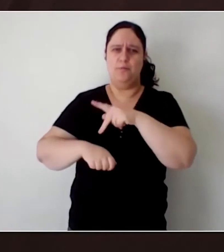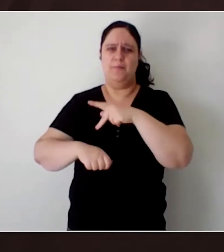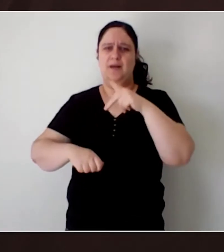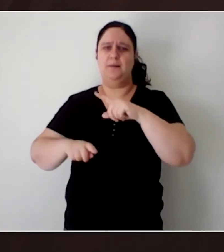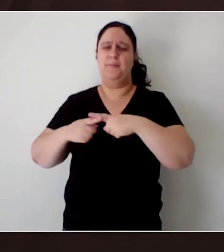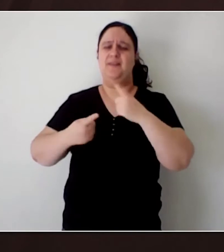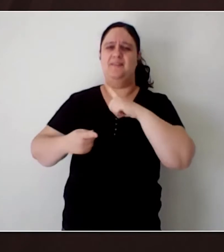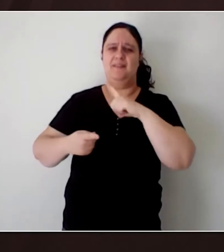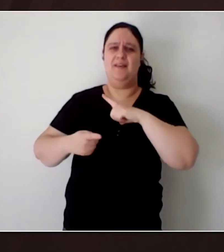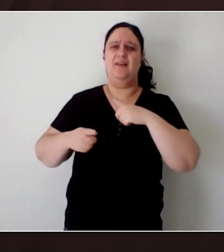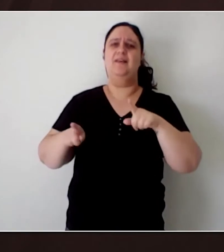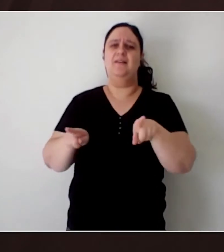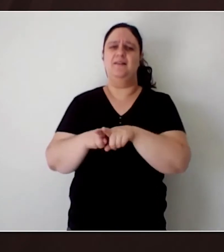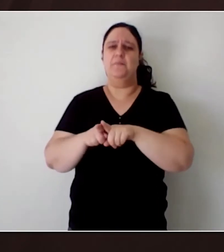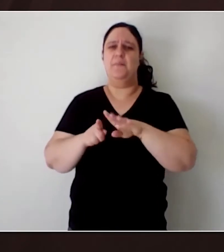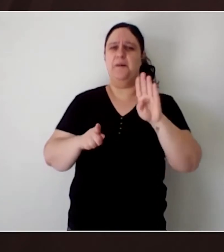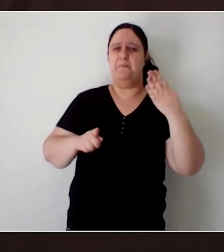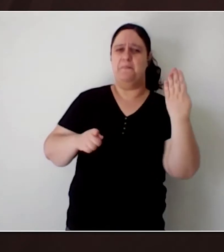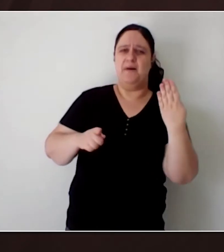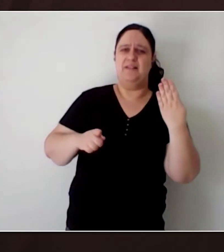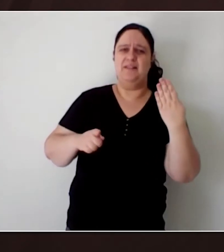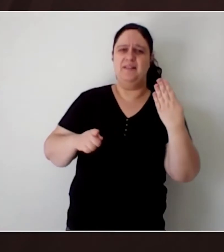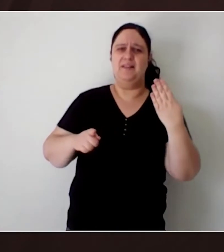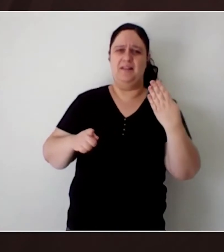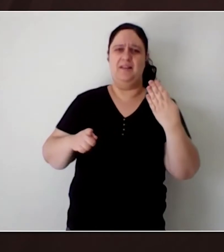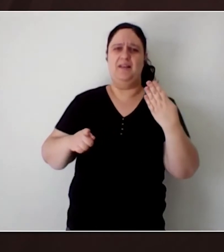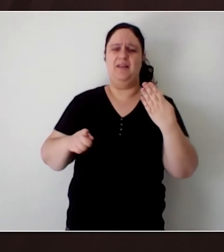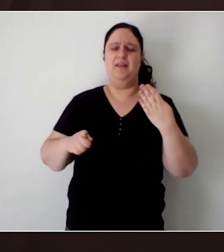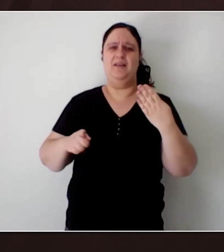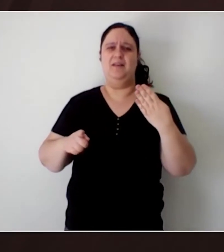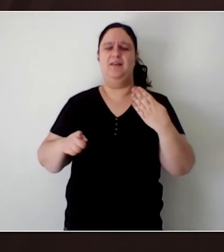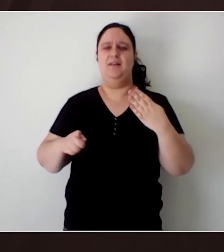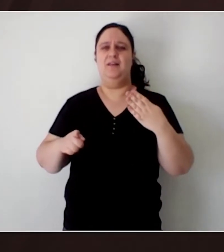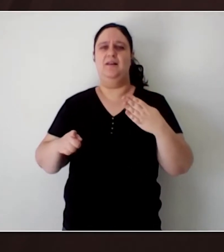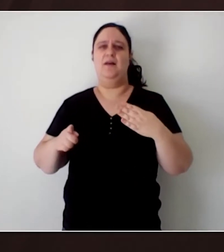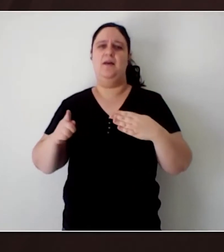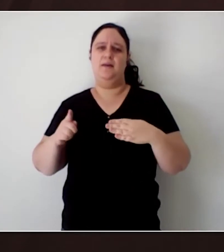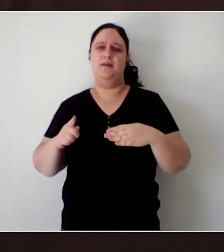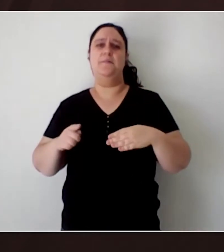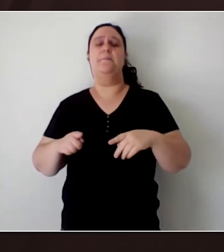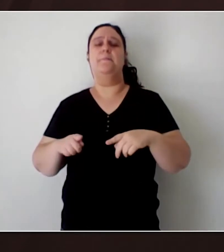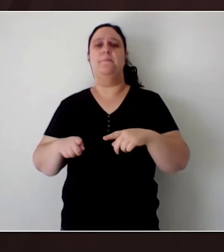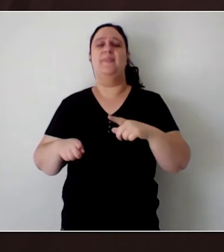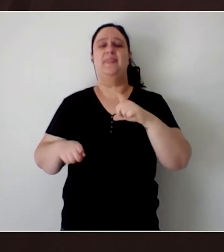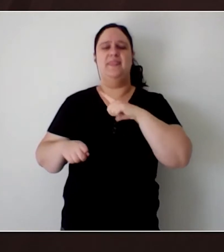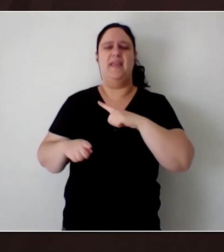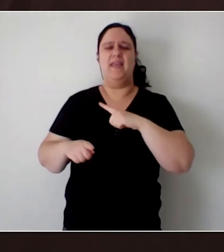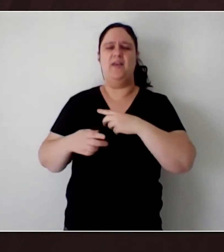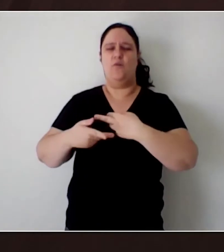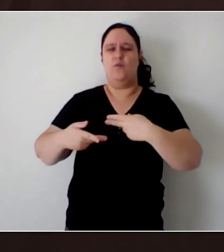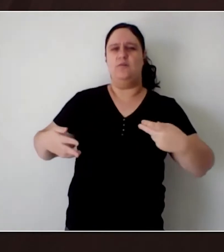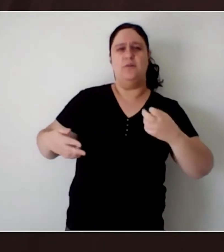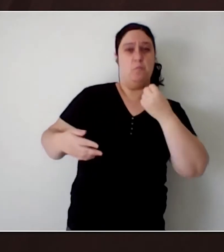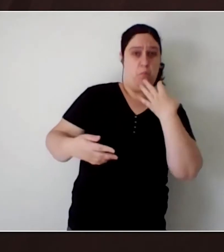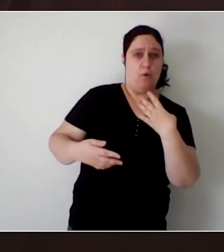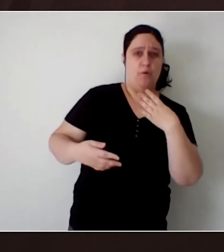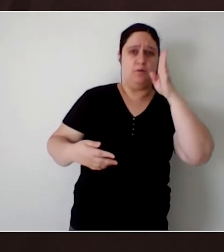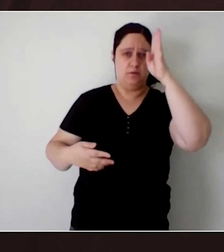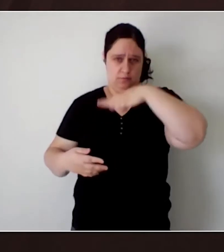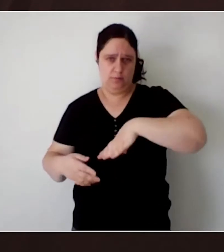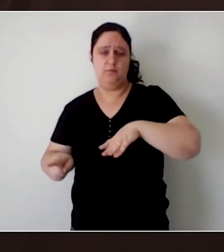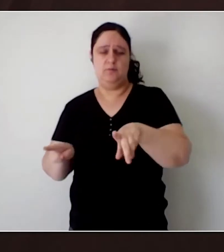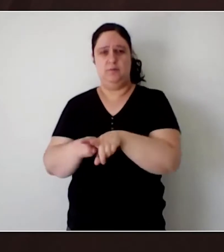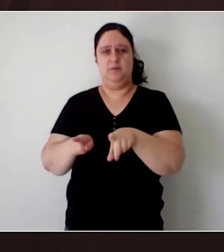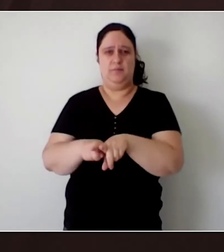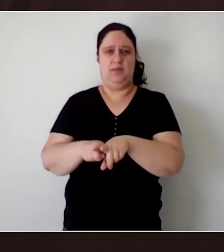alguns para honra e outros para desonra. Só que se você interpretar